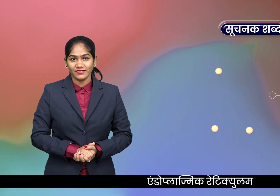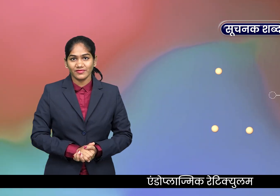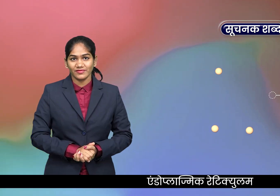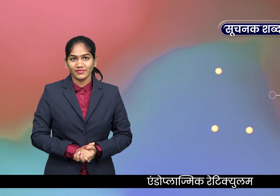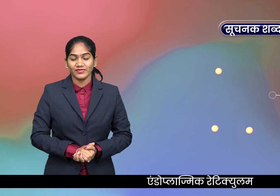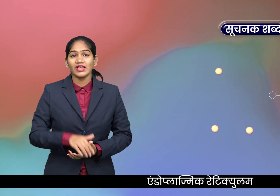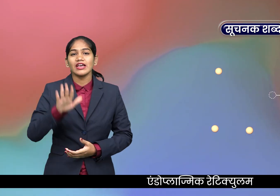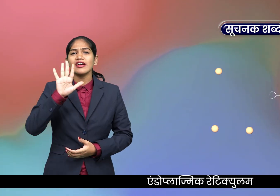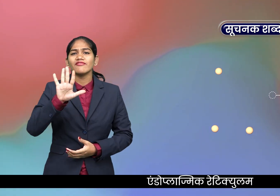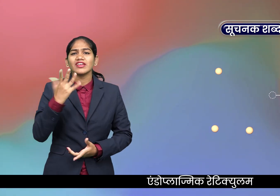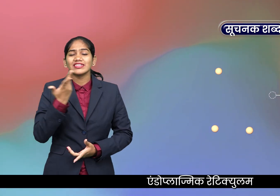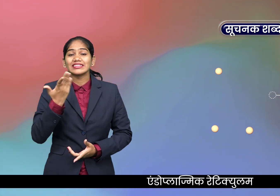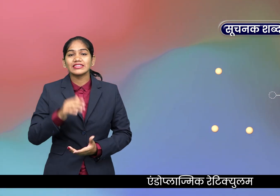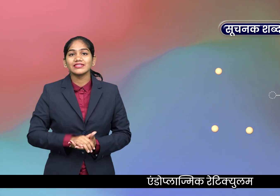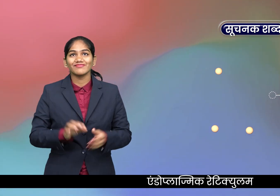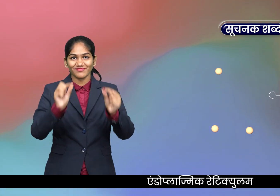एंडोप्लास्मिक रेटिक्युलम,